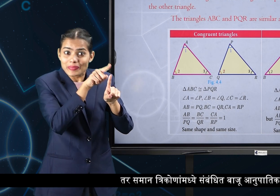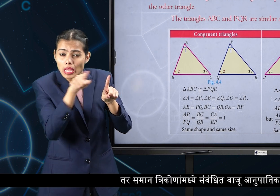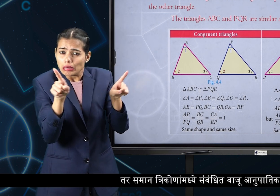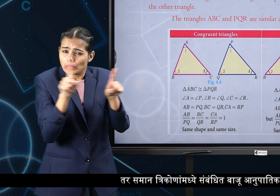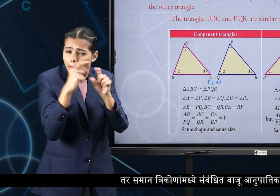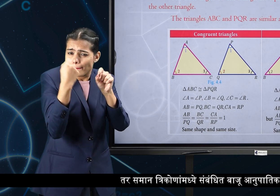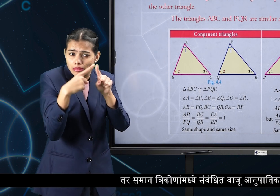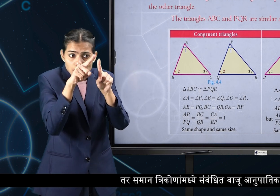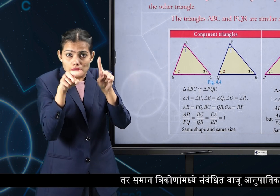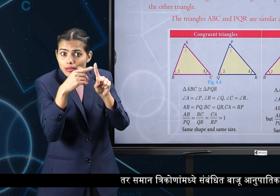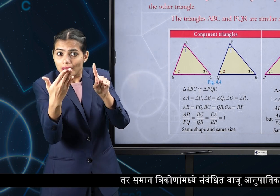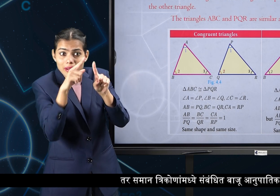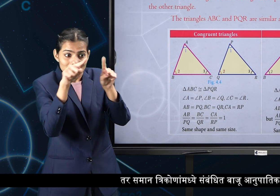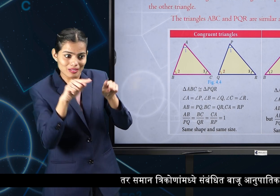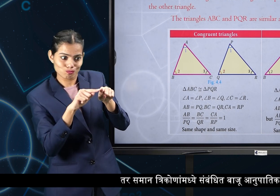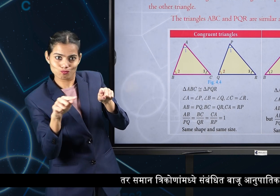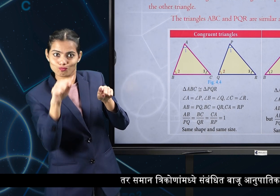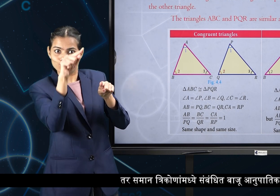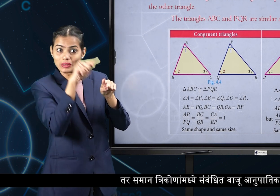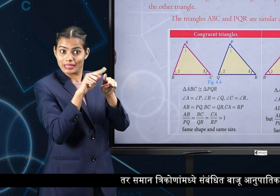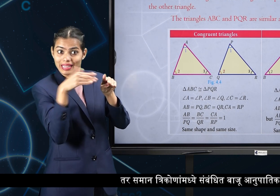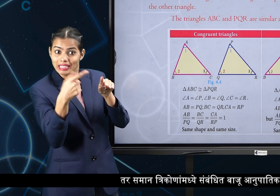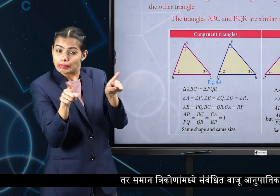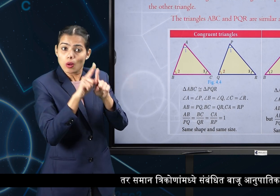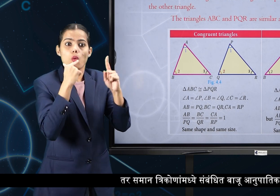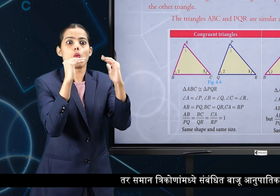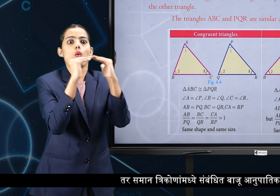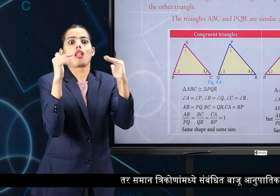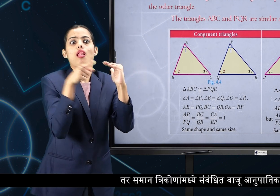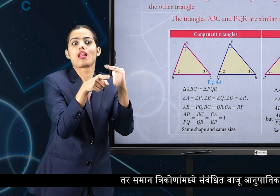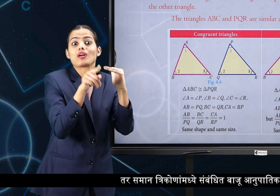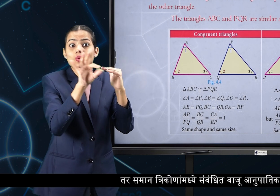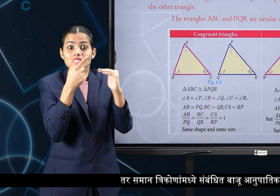तर समान त्रिकोणांमध्ये संबंधित बाजू आनुपातिक असतात.